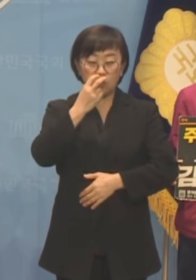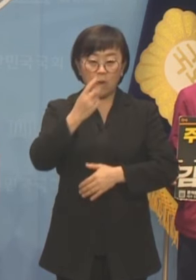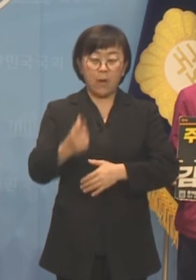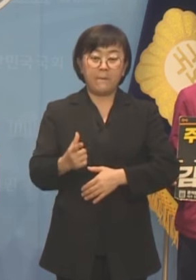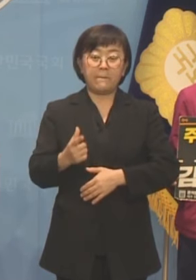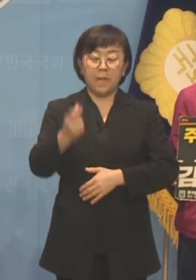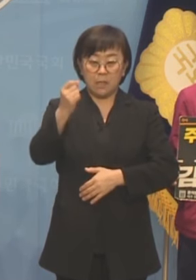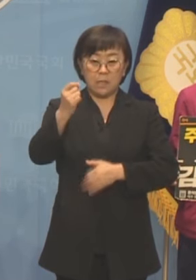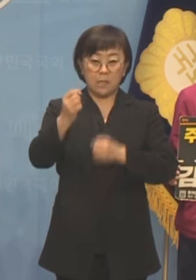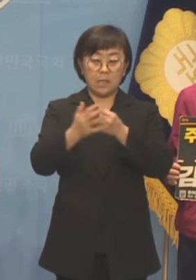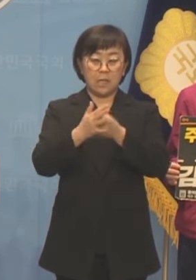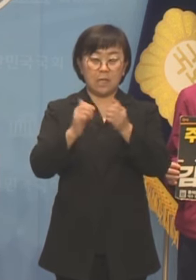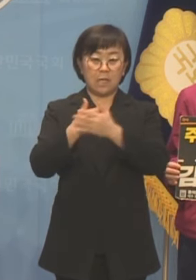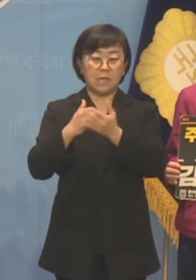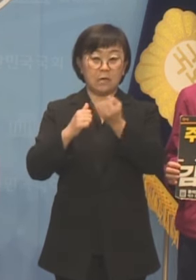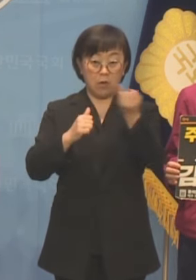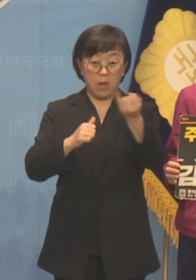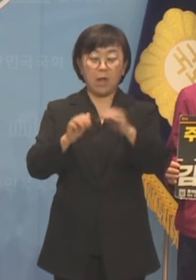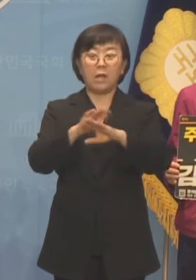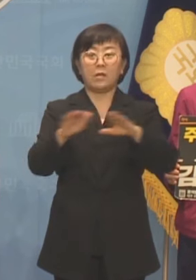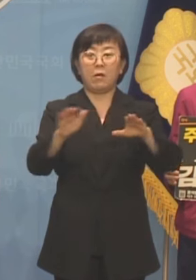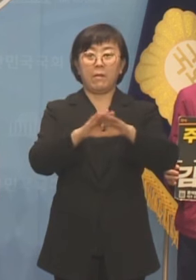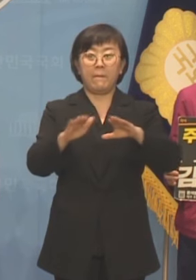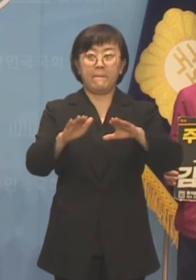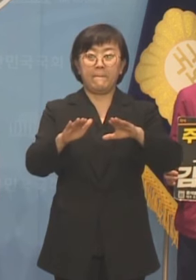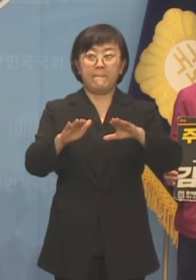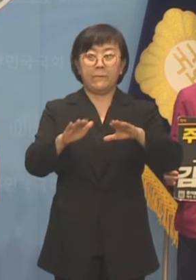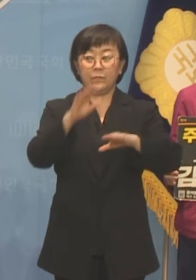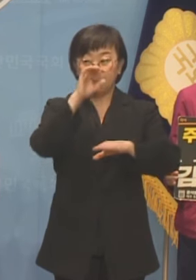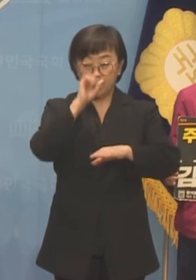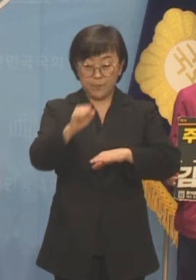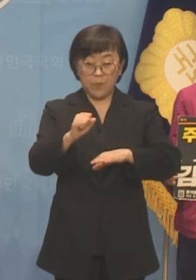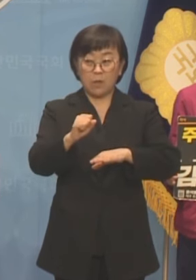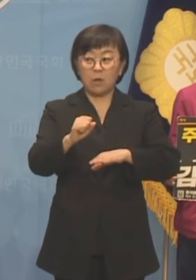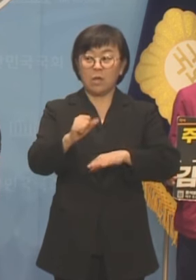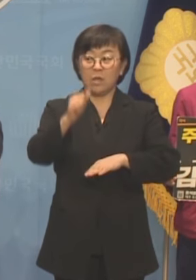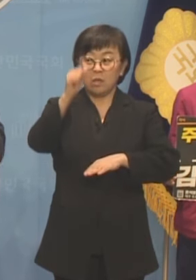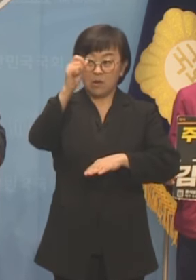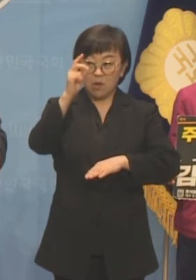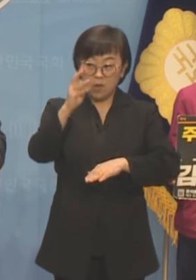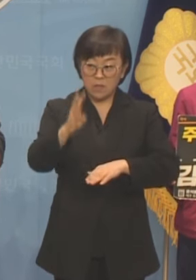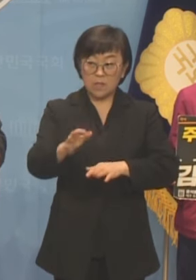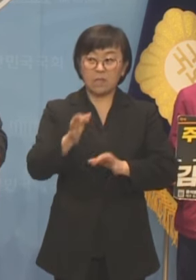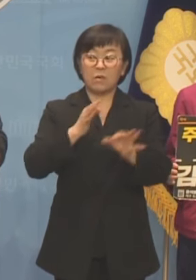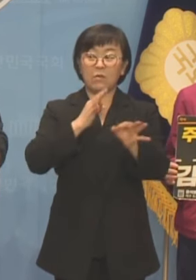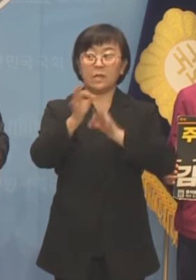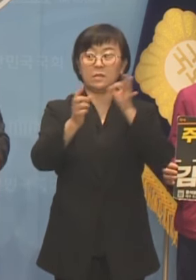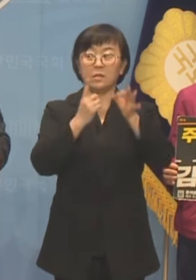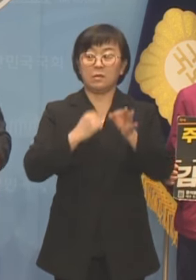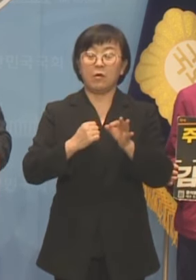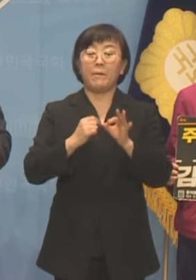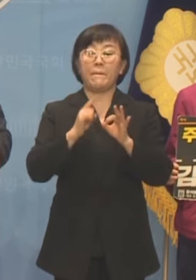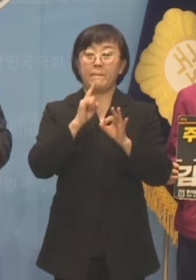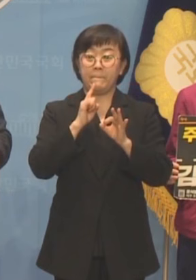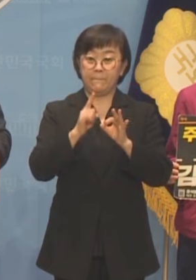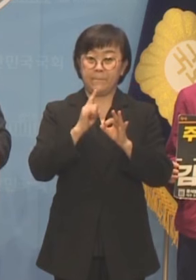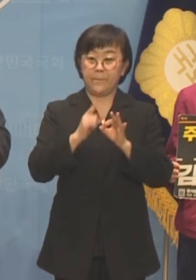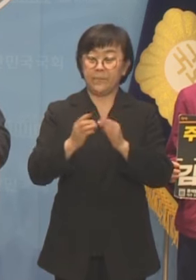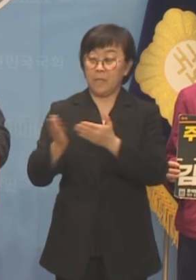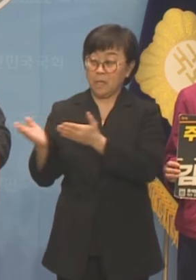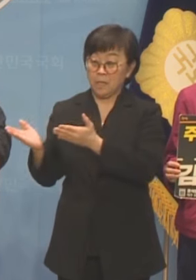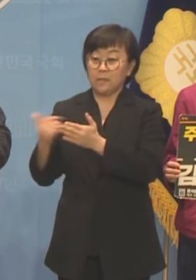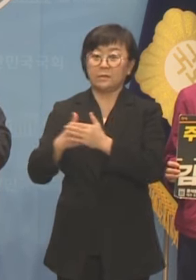초기에 김건희 여사 리스크를 다 진상 규명하는 좋겠다라고 수도없이 외쳤던 입장입니다이 피켓이